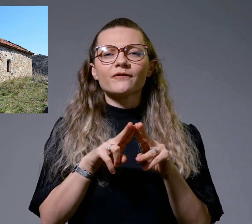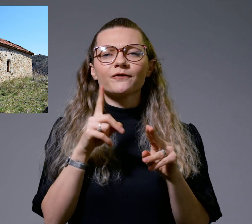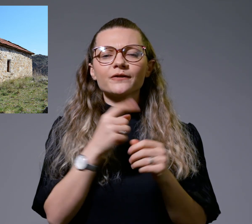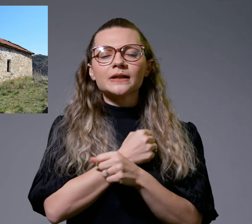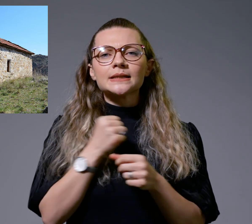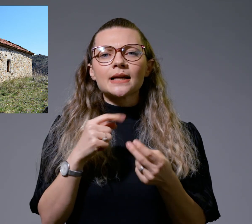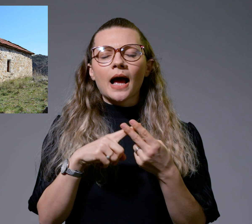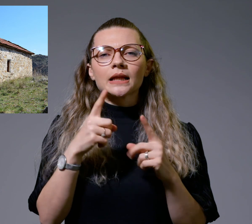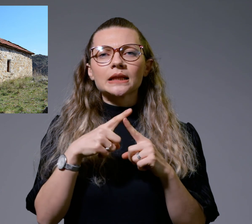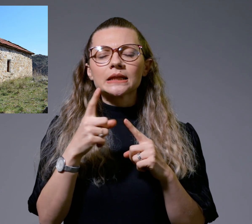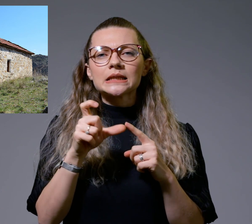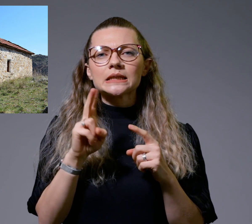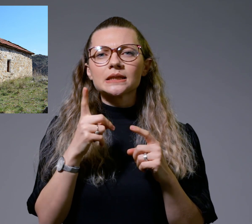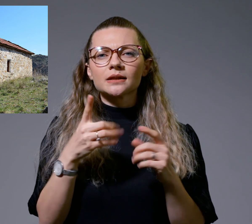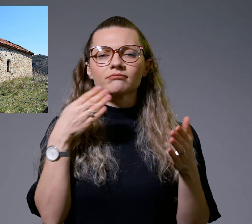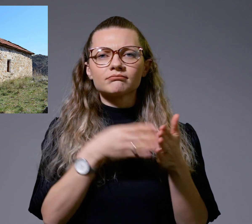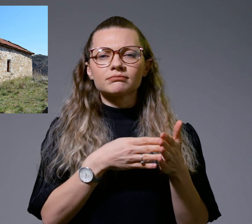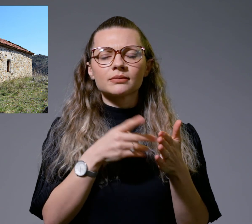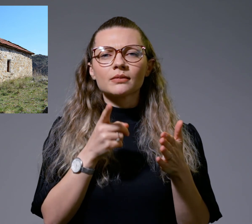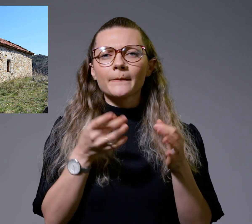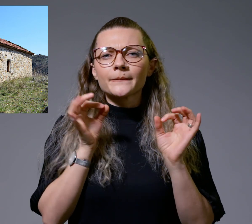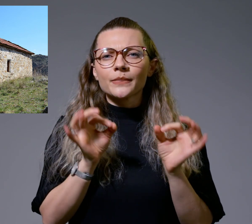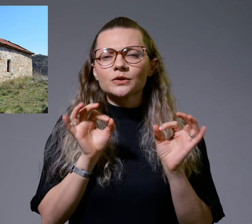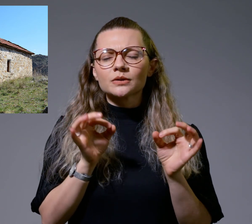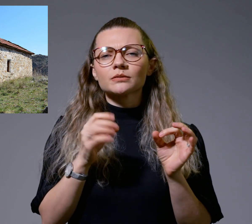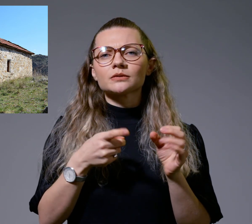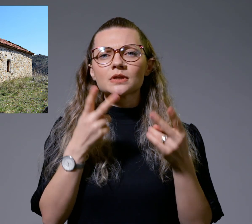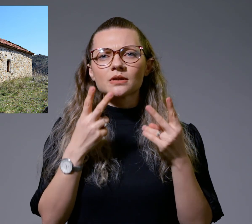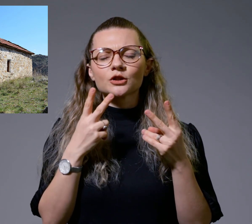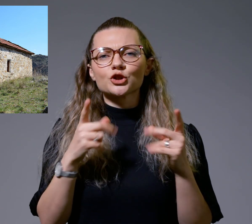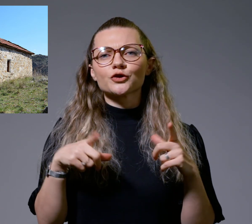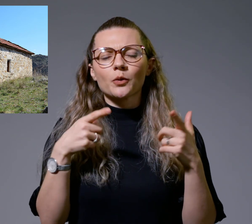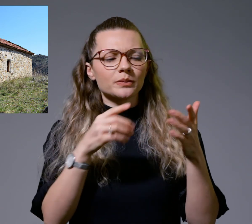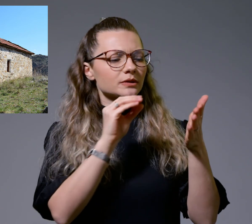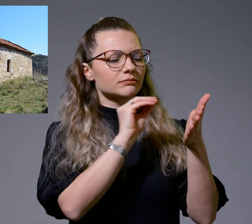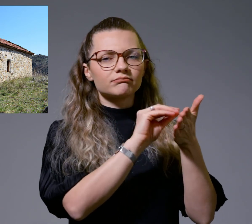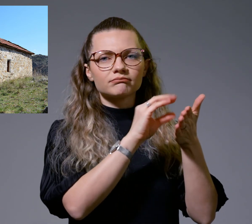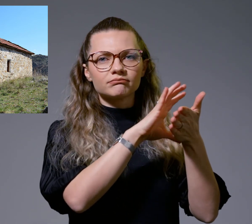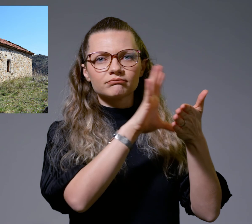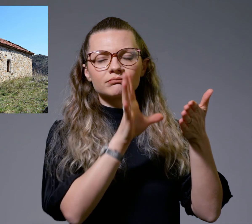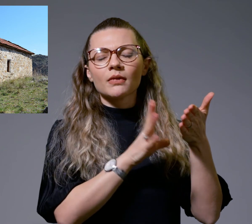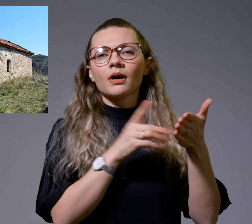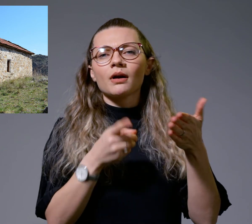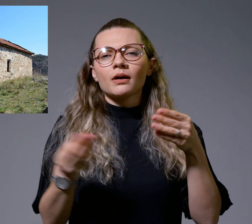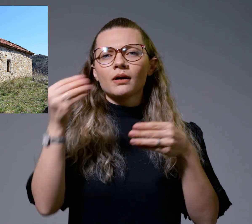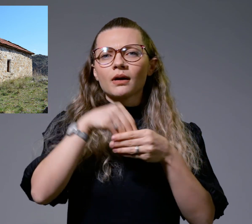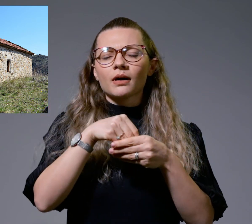стил. Посебноста и значењето на живописот ја надополнува и фактот